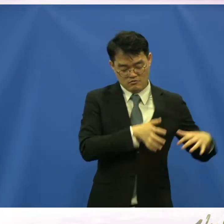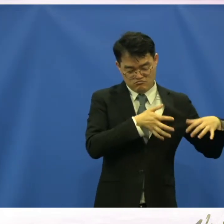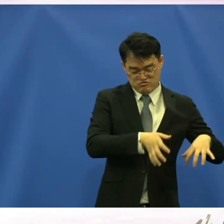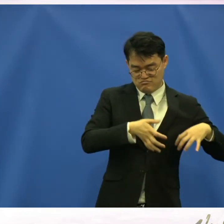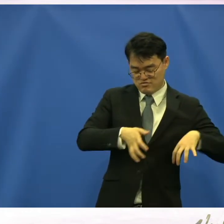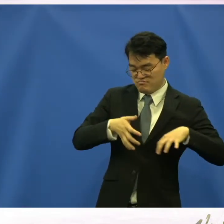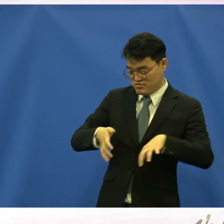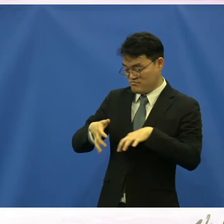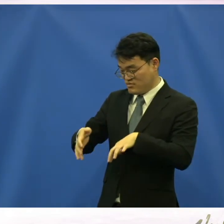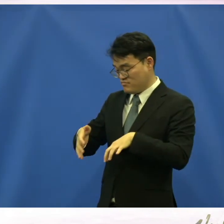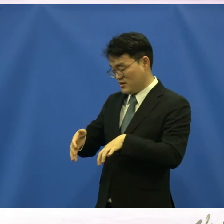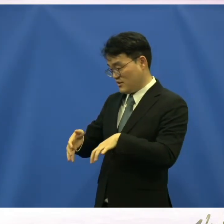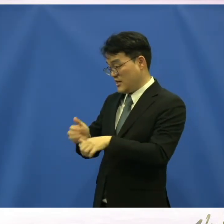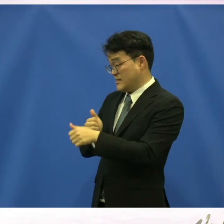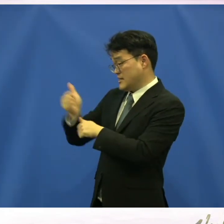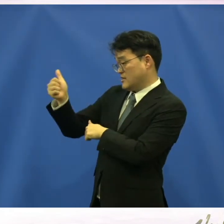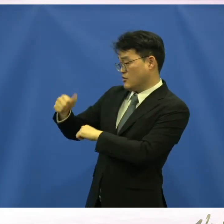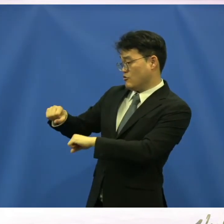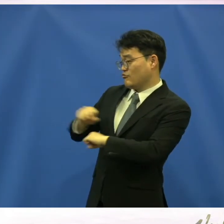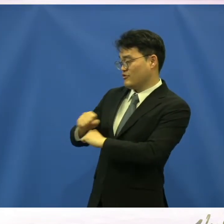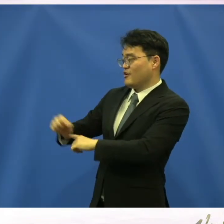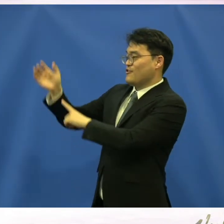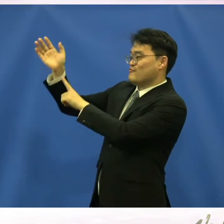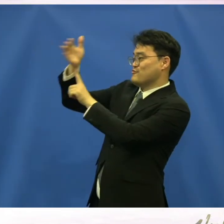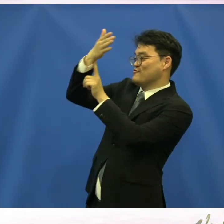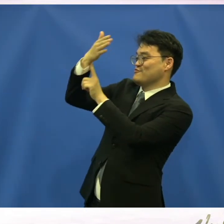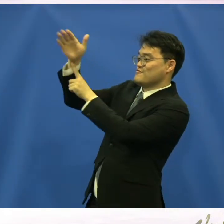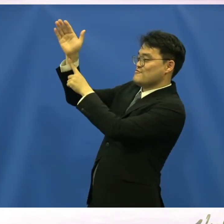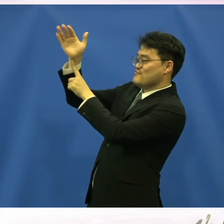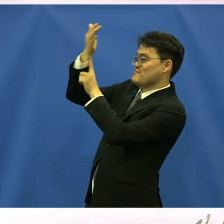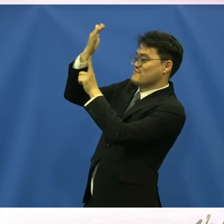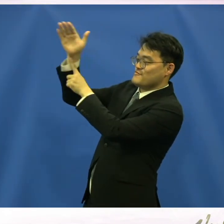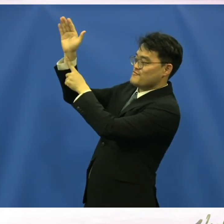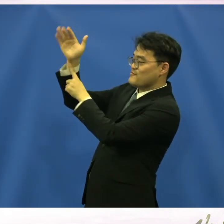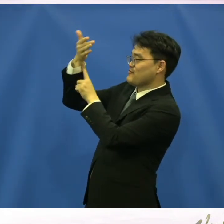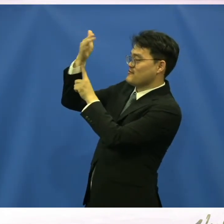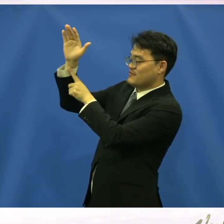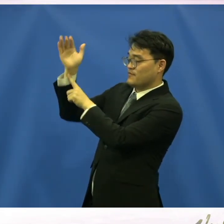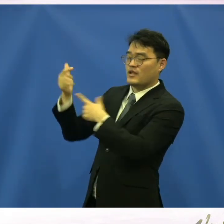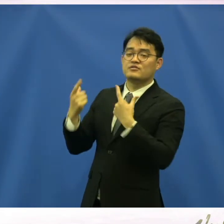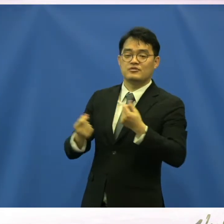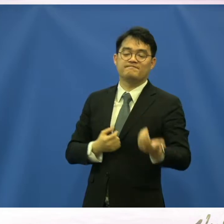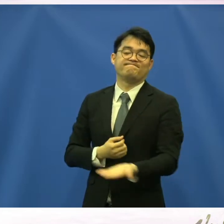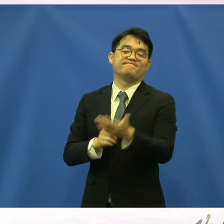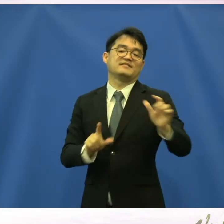그래서 그 개승군은 깃발을 막 펄르기는 겁니다. 깃발을.